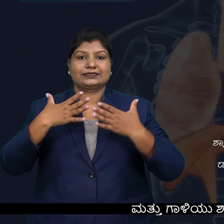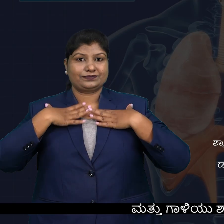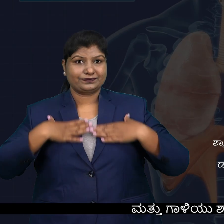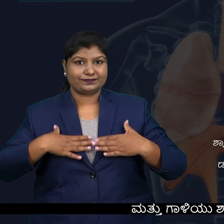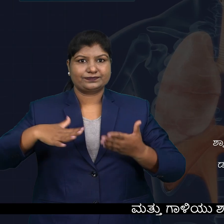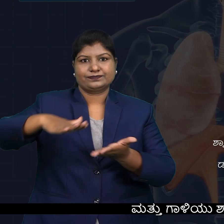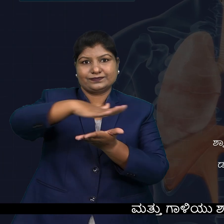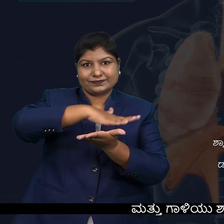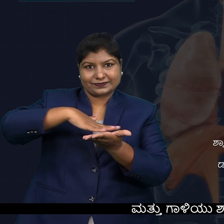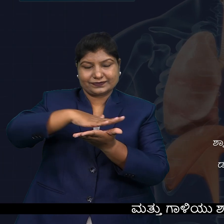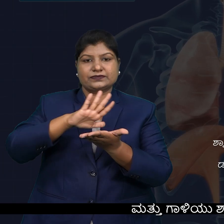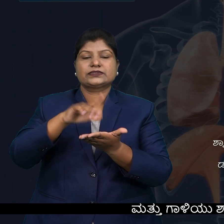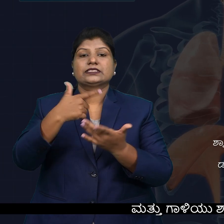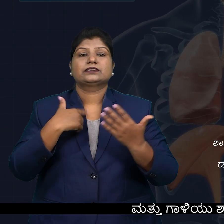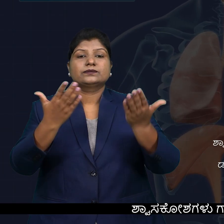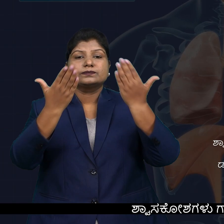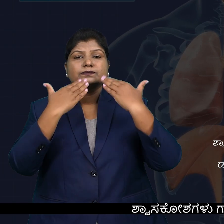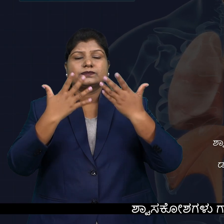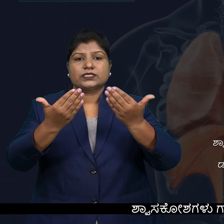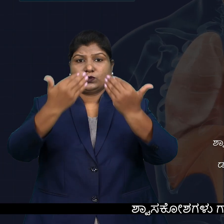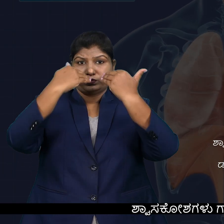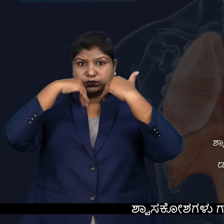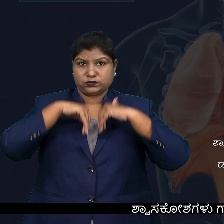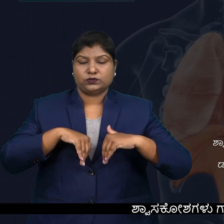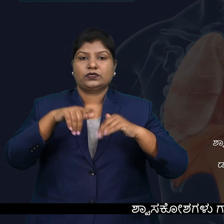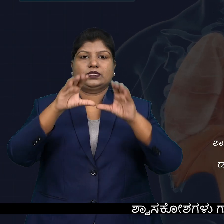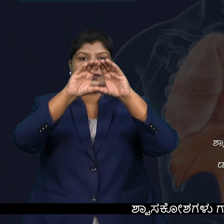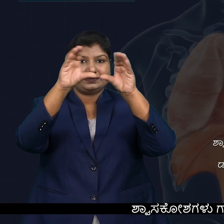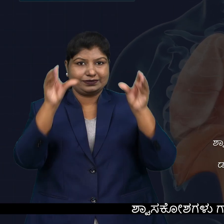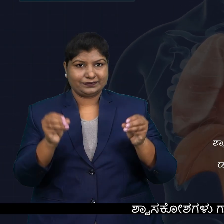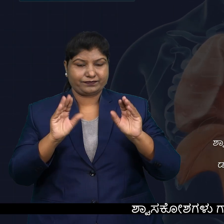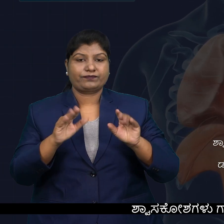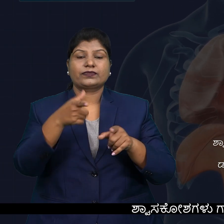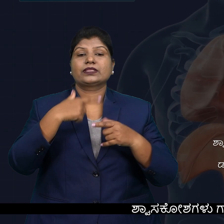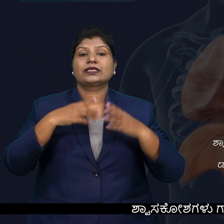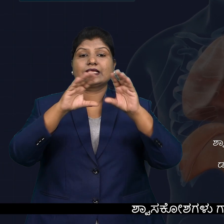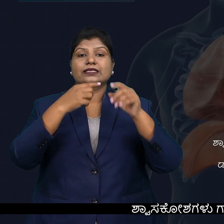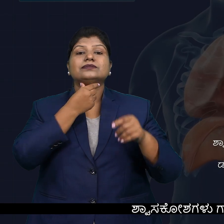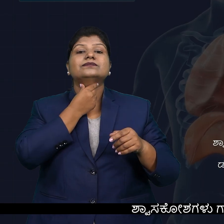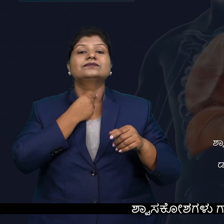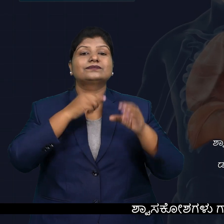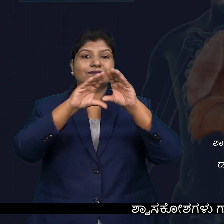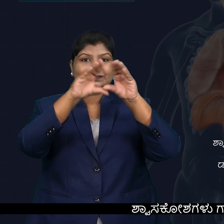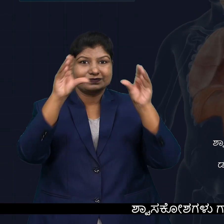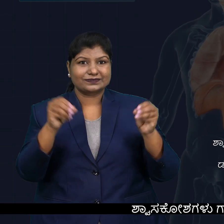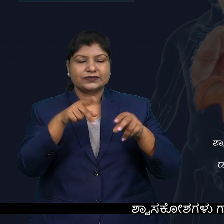ಗಾಳಿಯು ಶ್ವಾಸಕೋಶಕ್ಕೆ ನುಗ್ಗುತ್ತದೆ. ಶ್ವಾಸಕೋಶಗಳು ಗಾಳಿಯಿಂದ ತುಂಬುತ್ತವೆ.